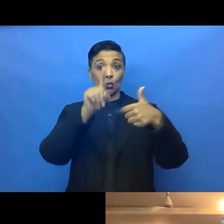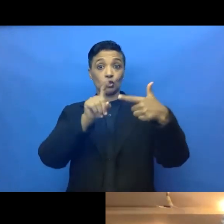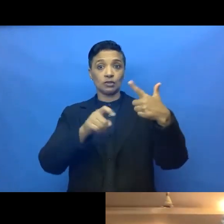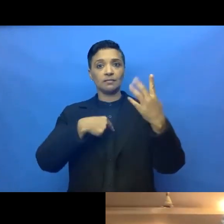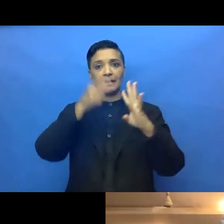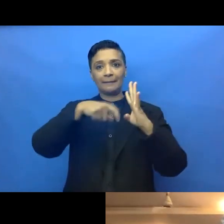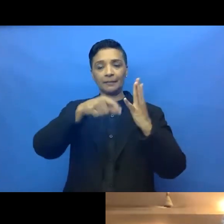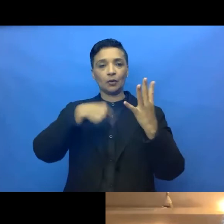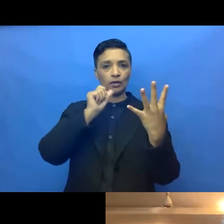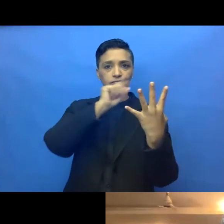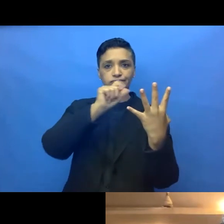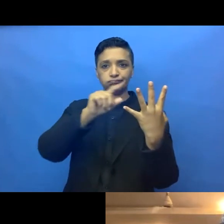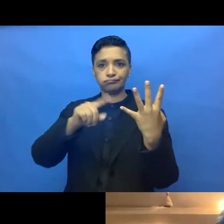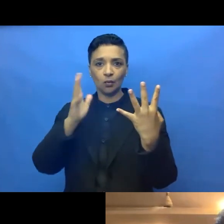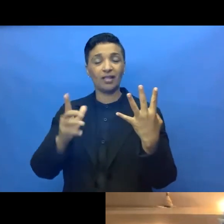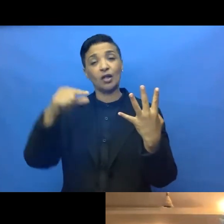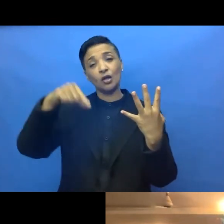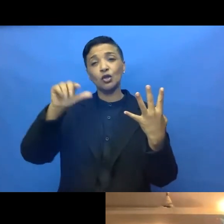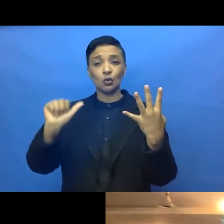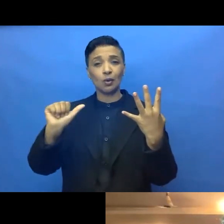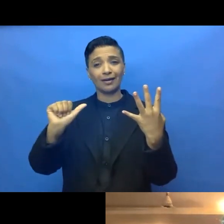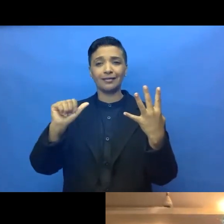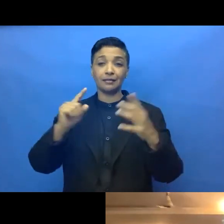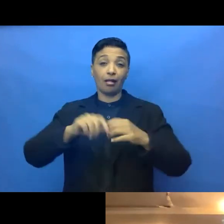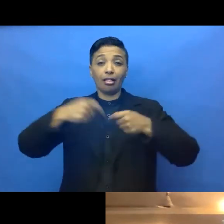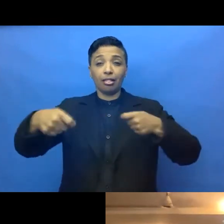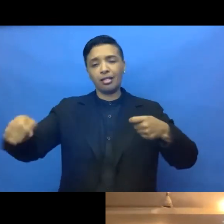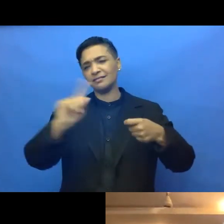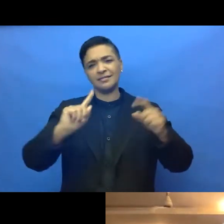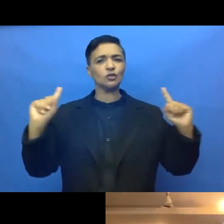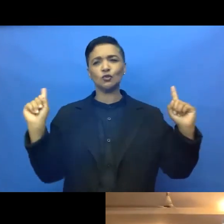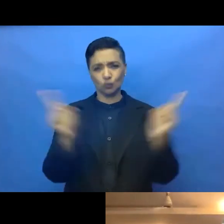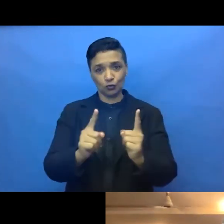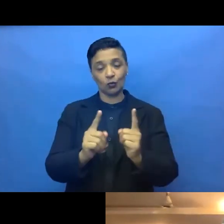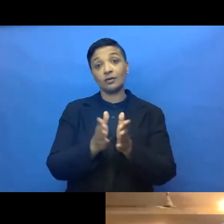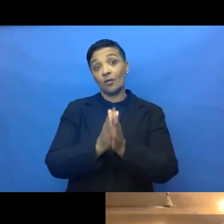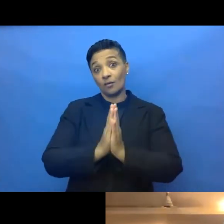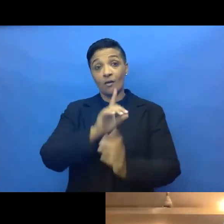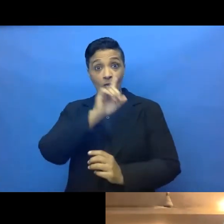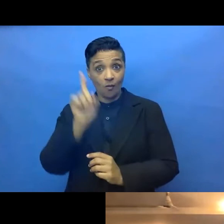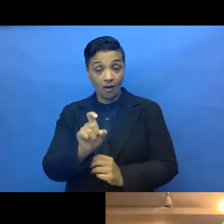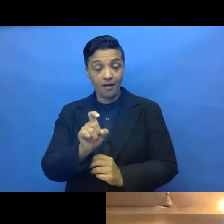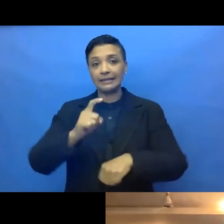Et je vais diriger ces questions à des membres spécifiques du panel.